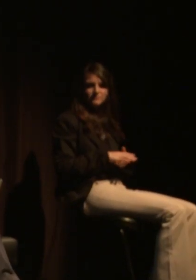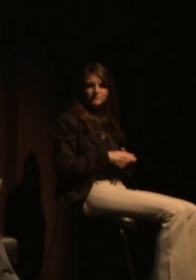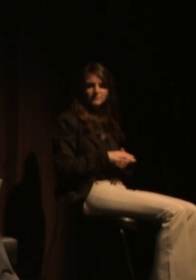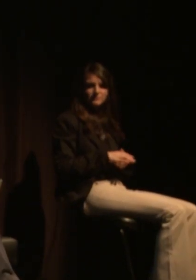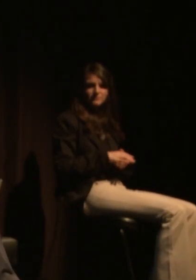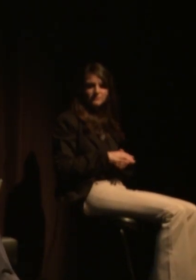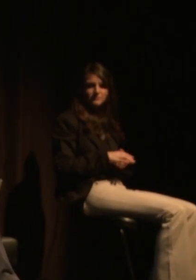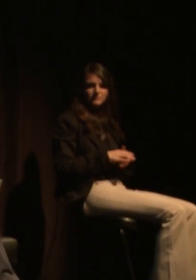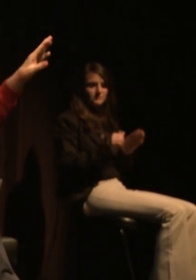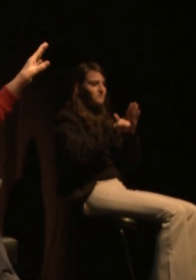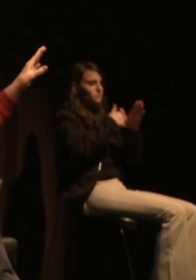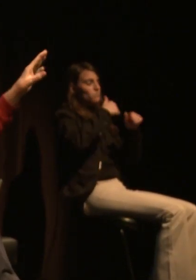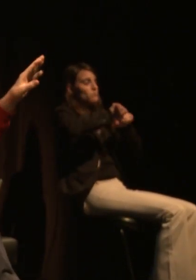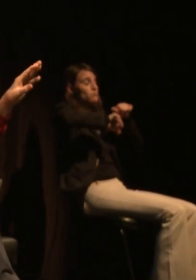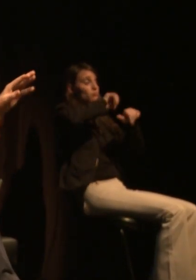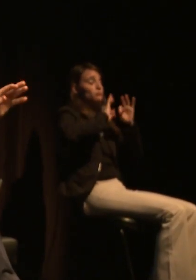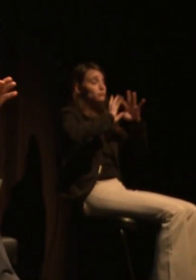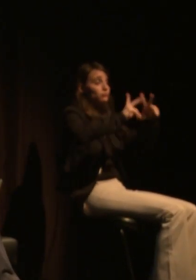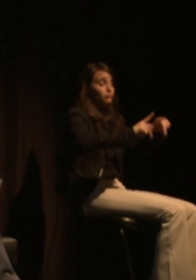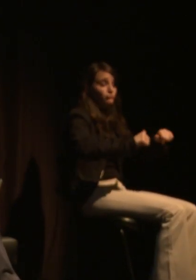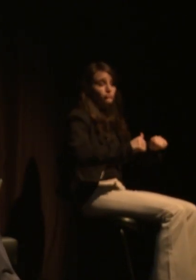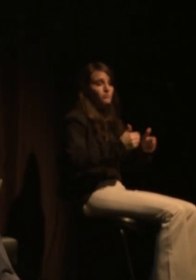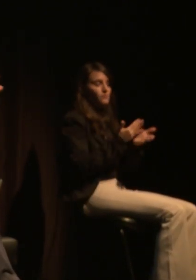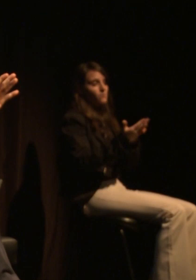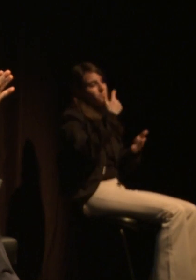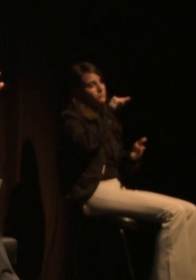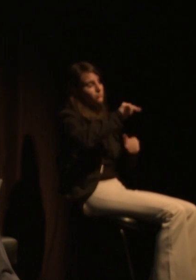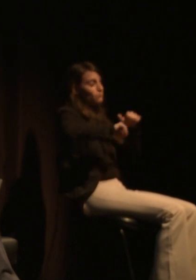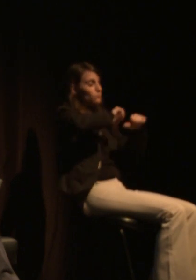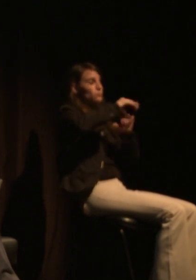A primeira versão mudou tudo. Quando você recomeçou? Quando eu recomecei mudou